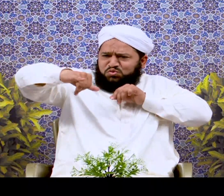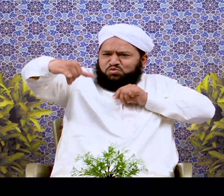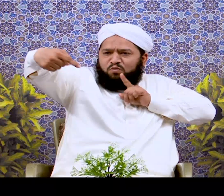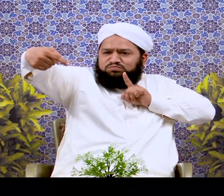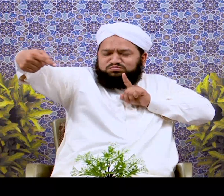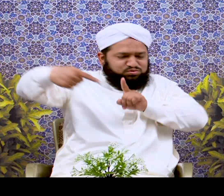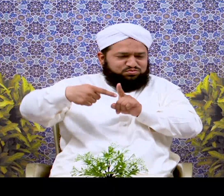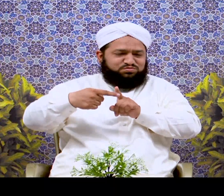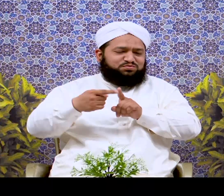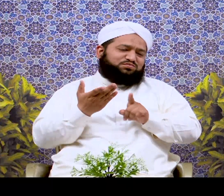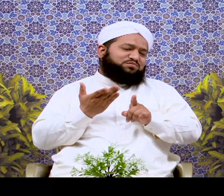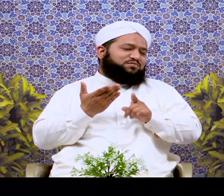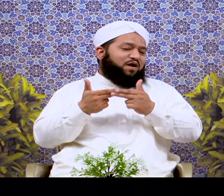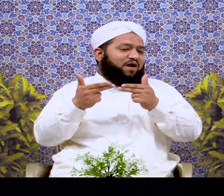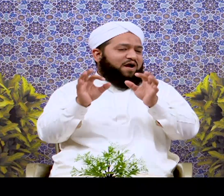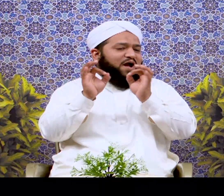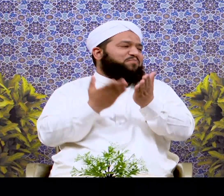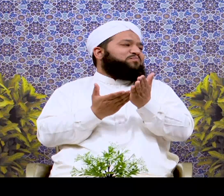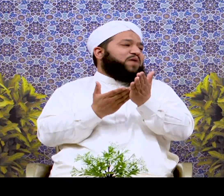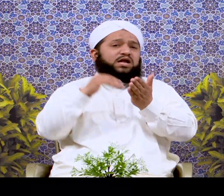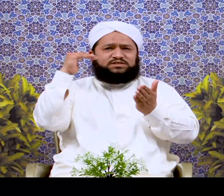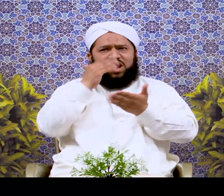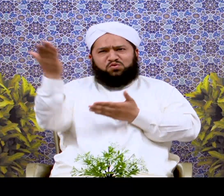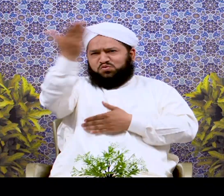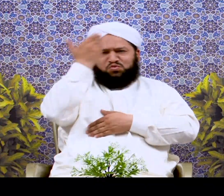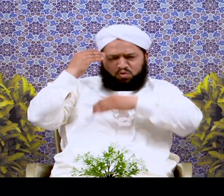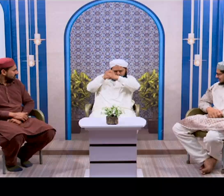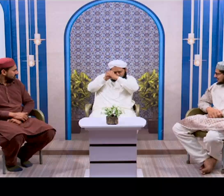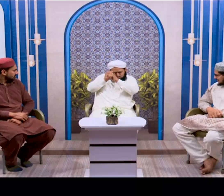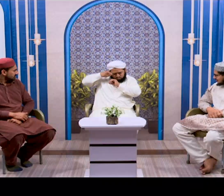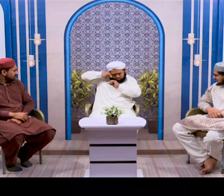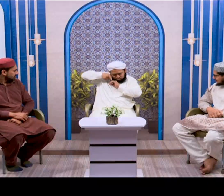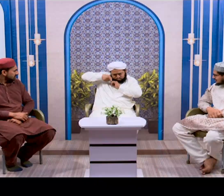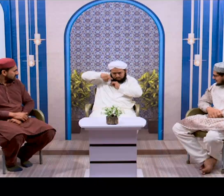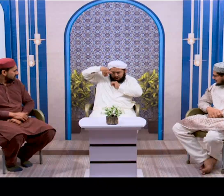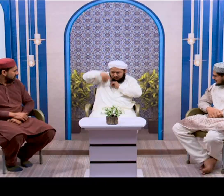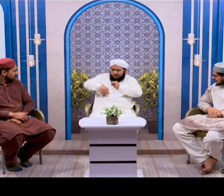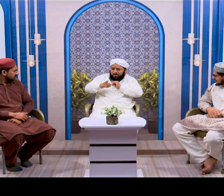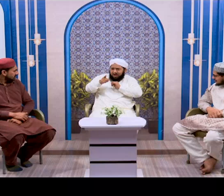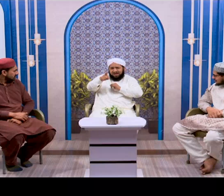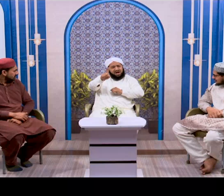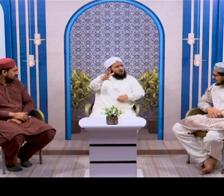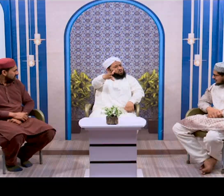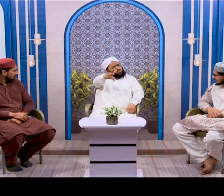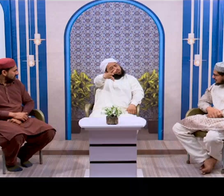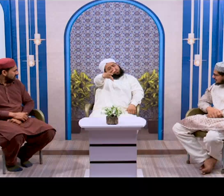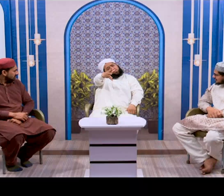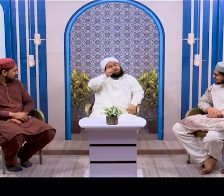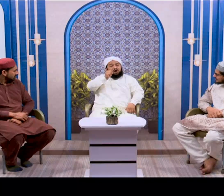کا ظہور ہوا۔ اندازہ کیجئے سائنسی تحقیق کے مطابق اس وقت تک کائنات میں سب سے تیز رفتار چیز